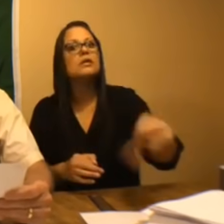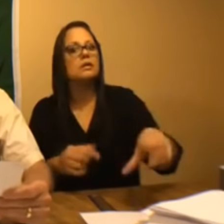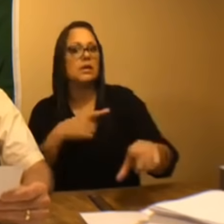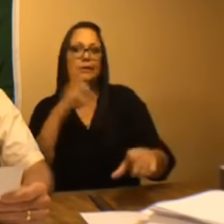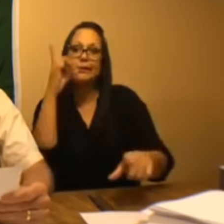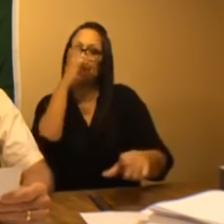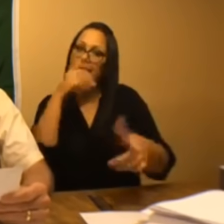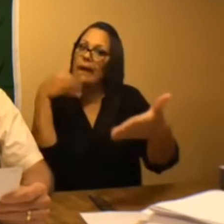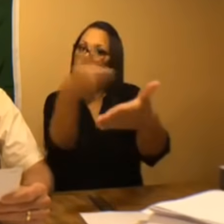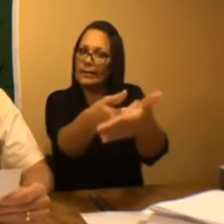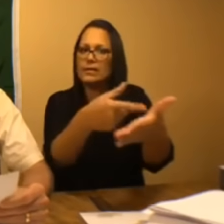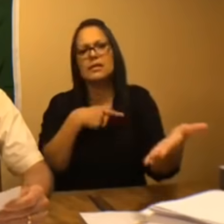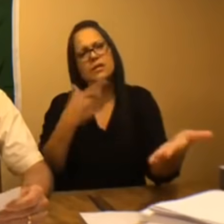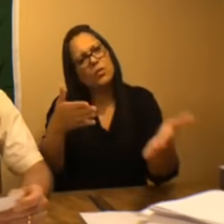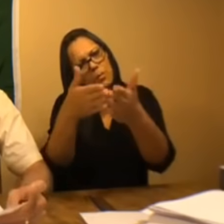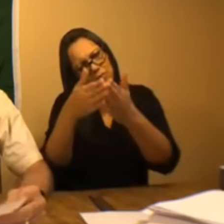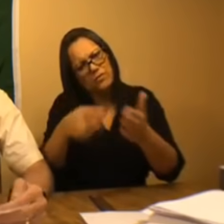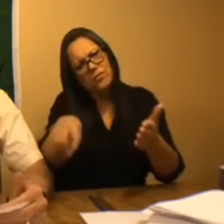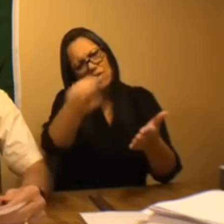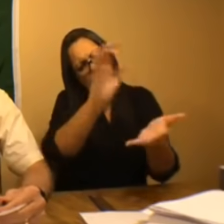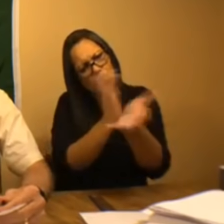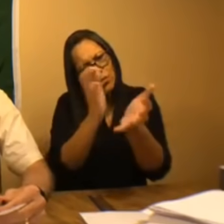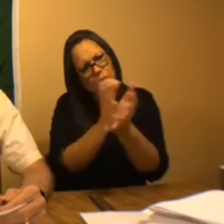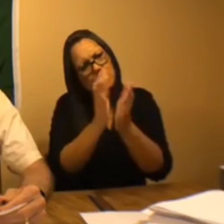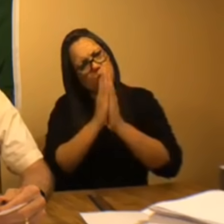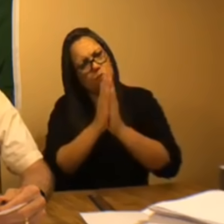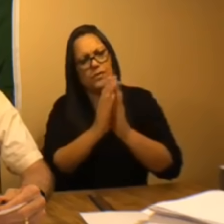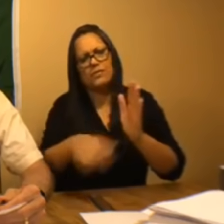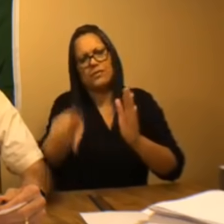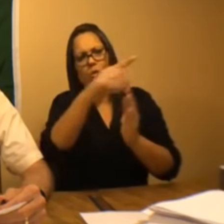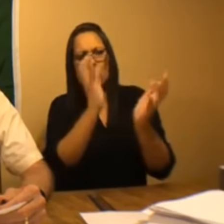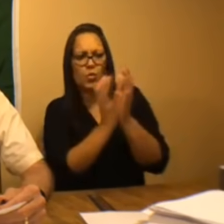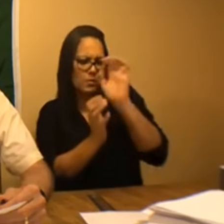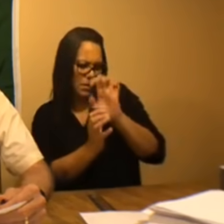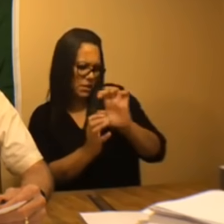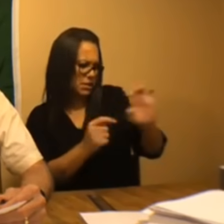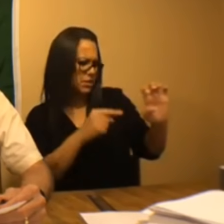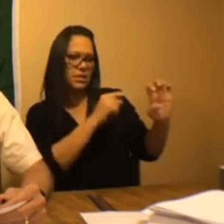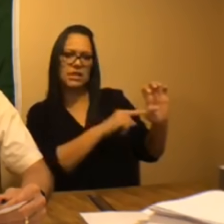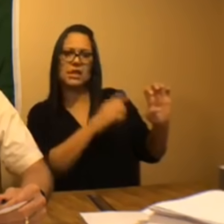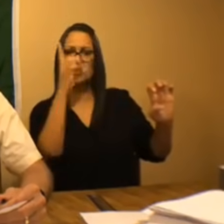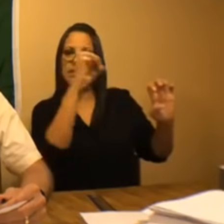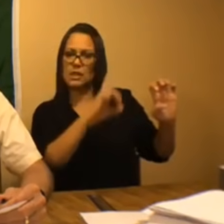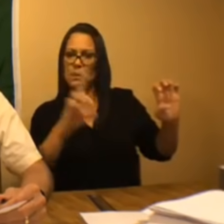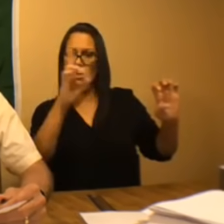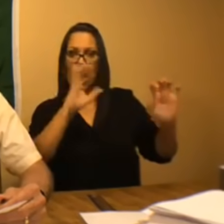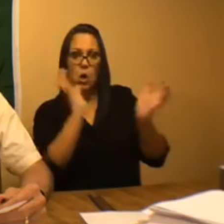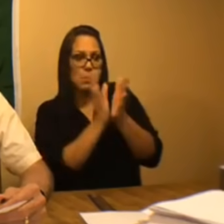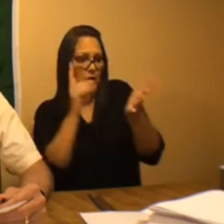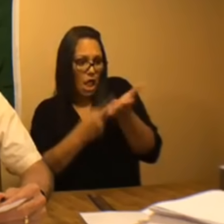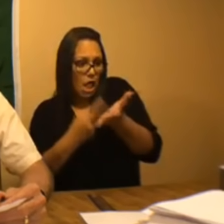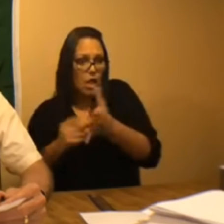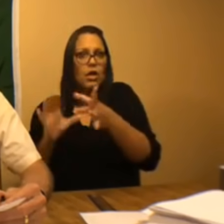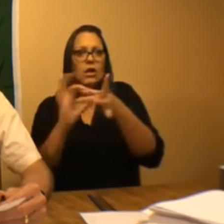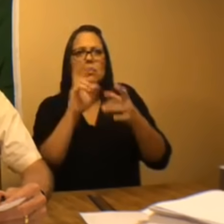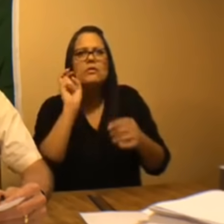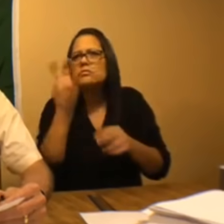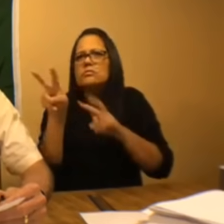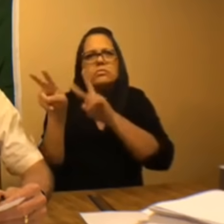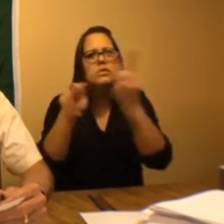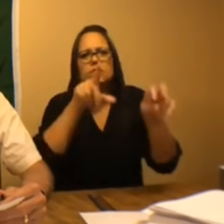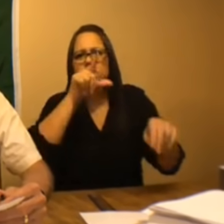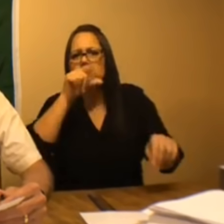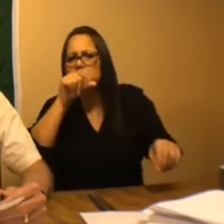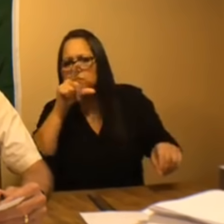até domingo, né? E eu peço ao meu pessoal que o pessoal da esquerda, os deputados da esquerda estão mobilizados. A gente acompanha aqui Twitter, Facebook,